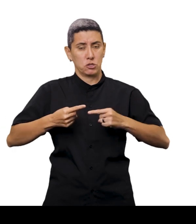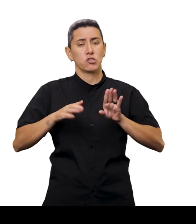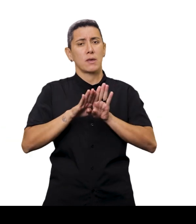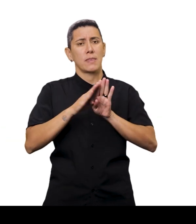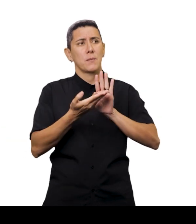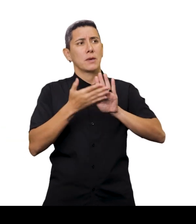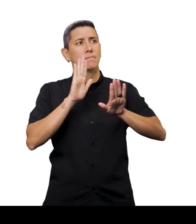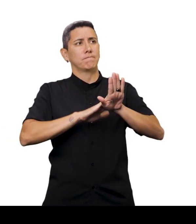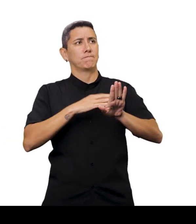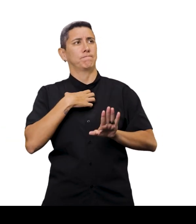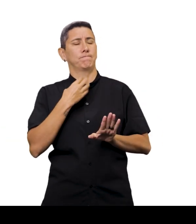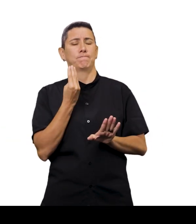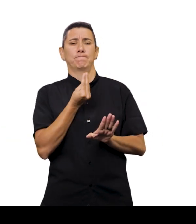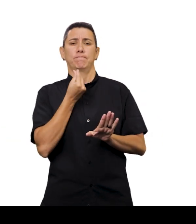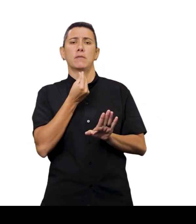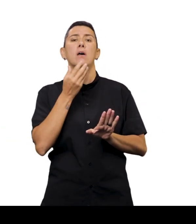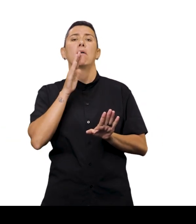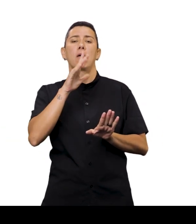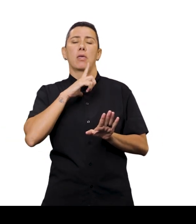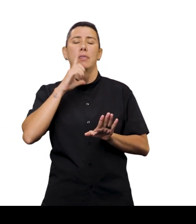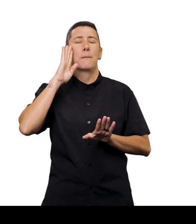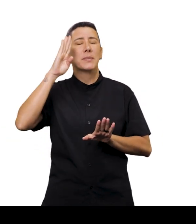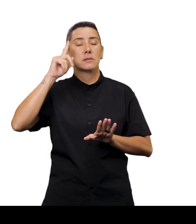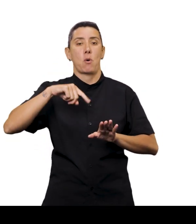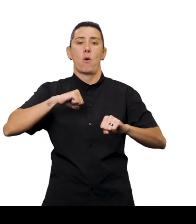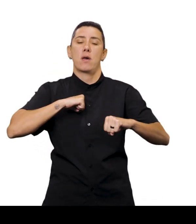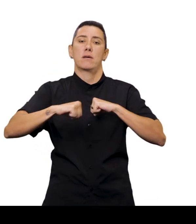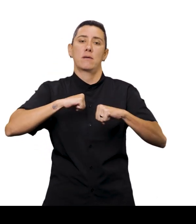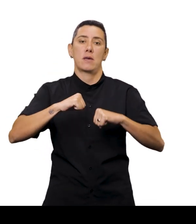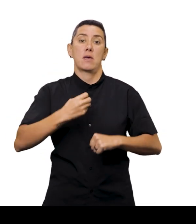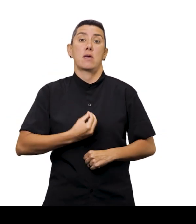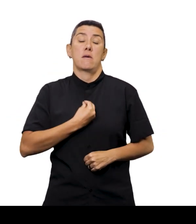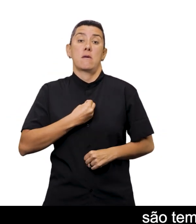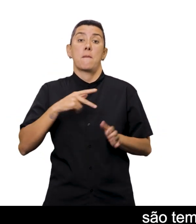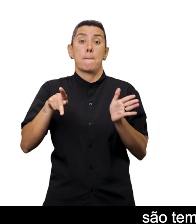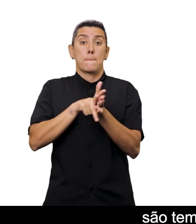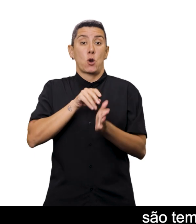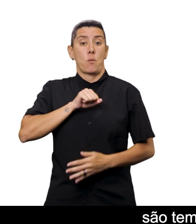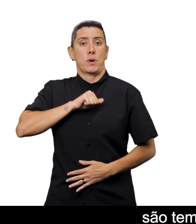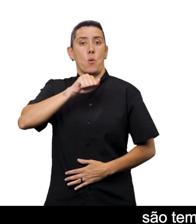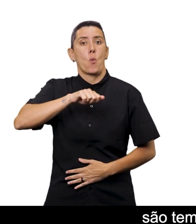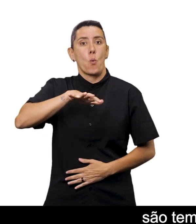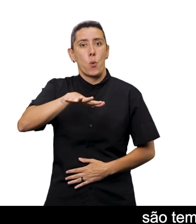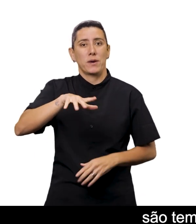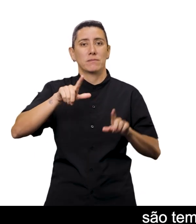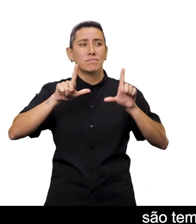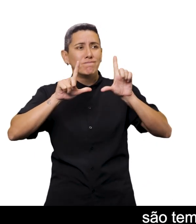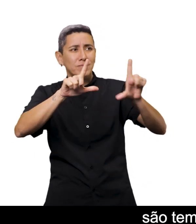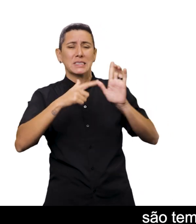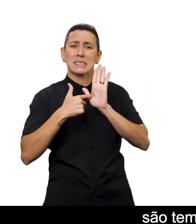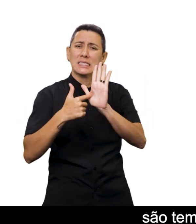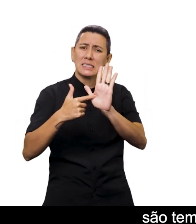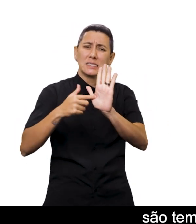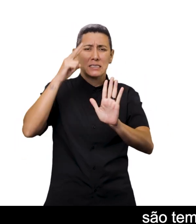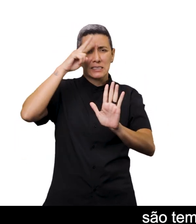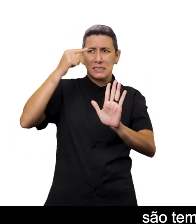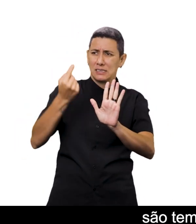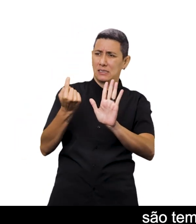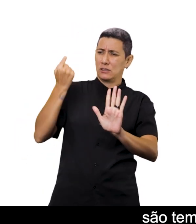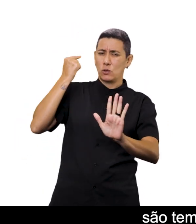disponível. Autonomia política e emancipação subjetiva são temas centrais do ativismo